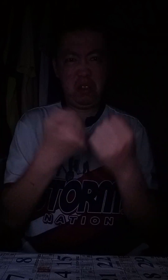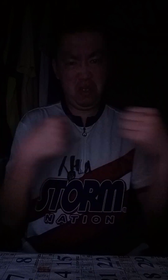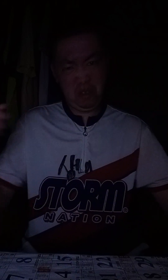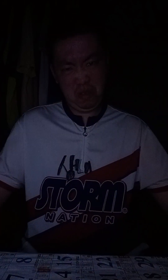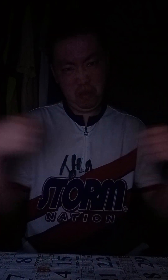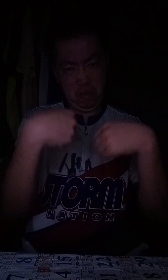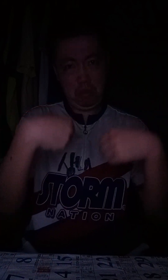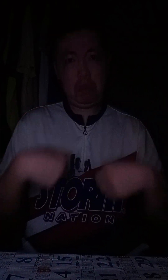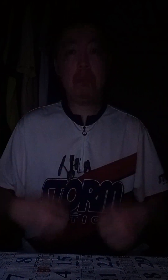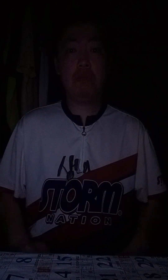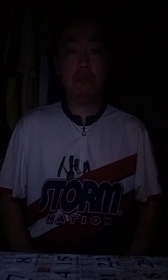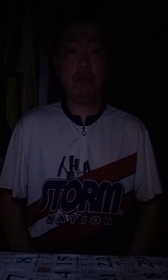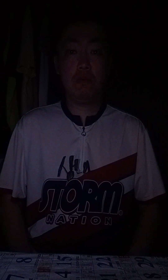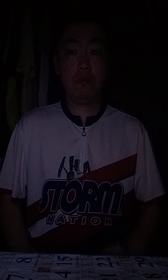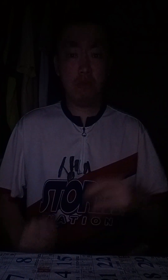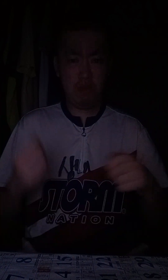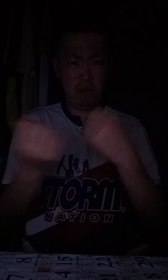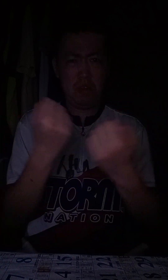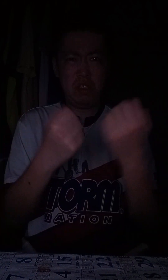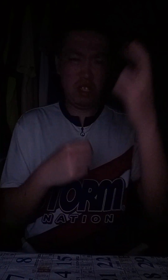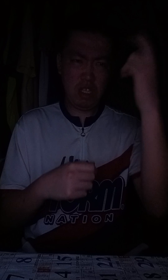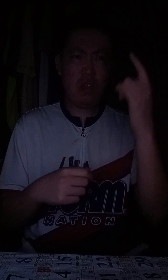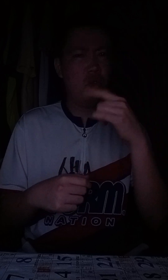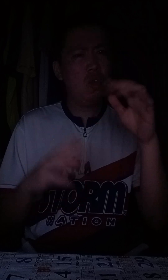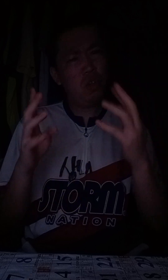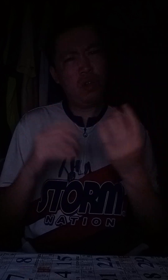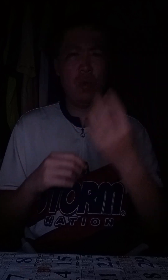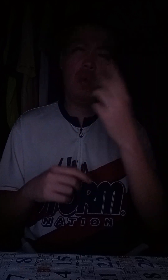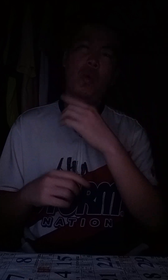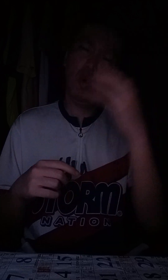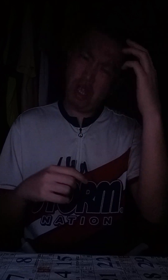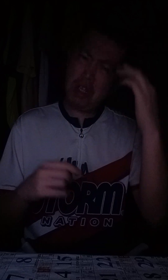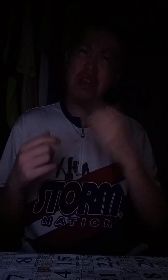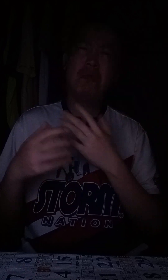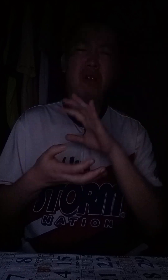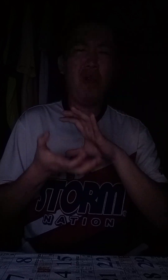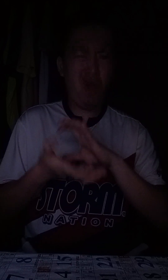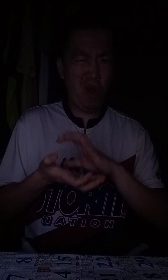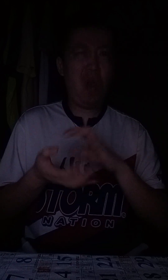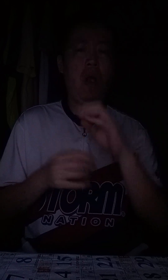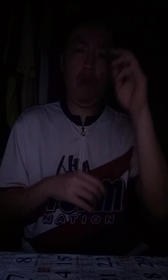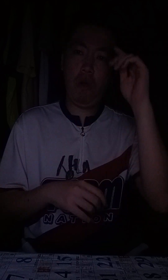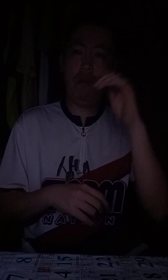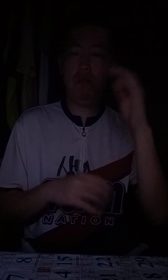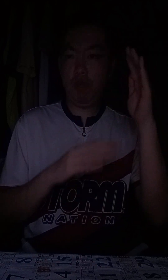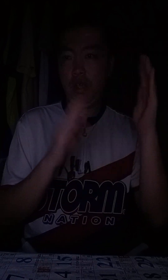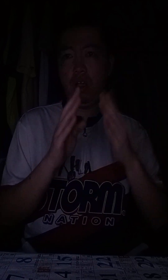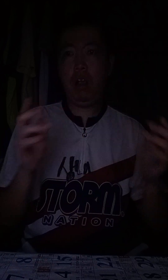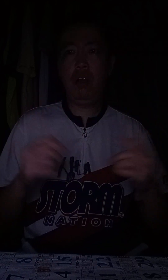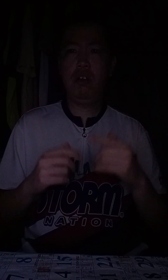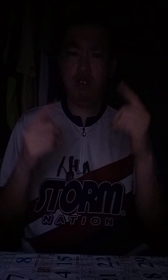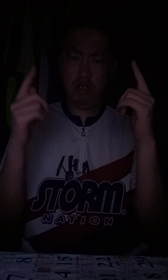들이받았습니다. 자전거를 타고 있던 13살 초등학생이 심정지 상태로 병원으로 옮겨졌지만 끝내